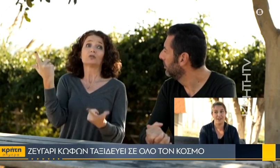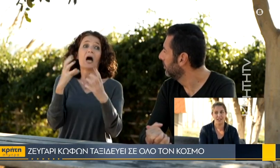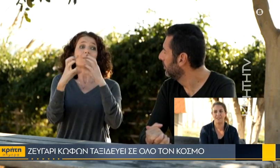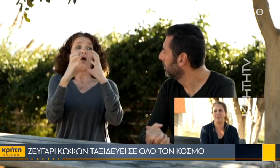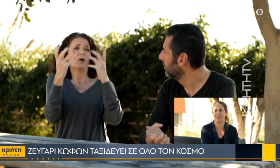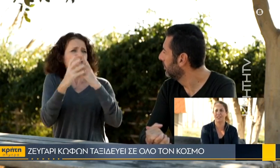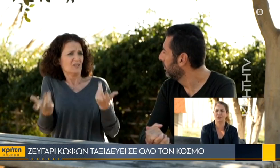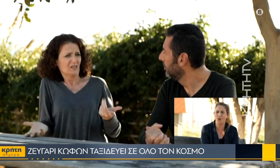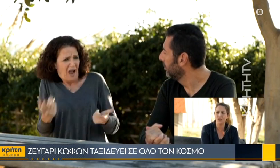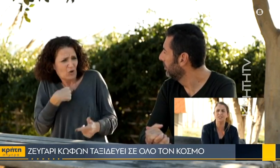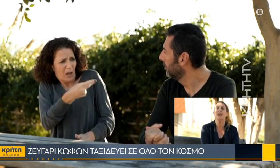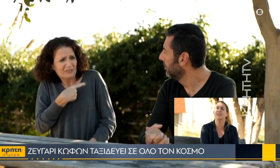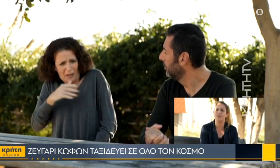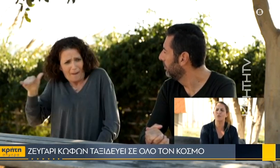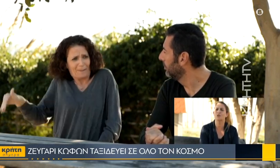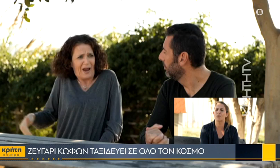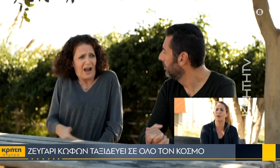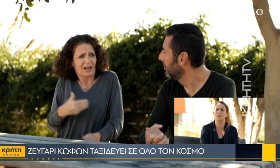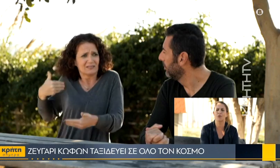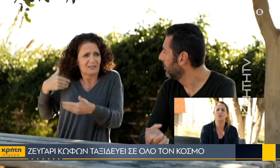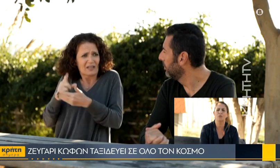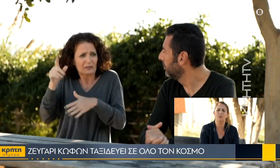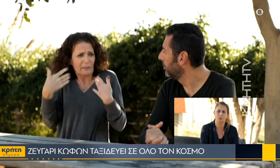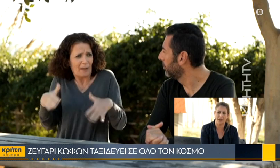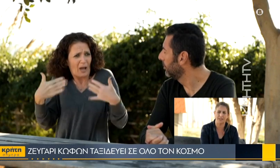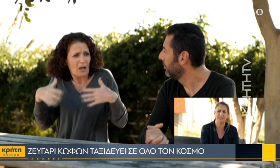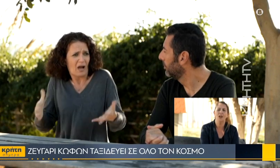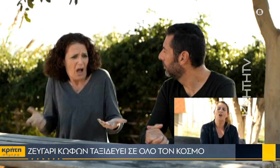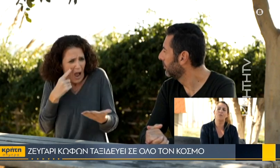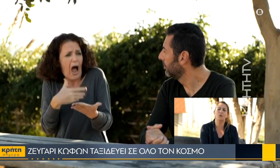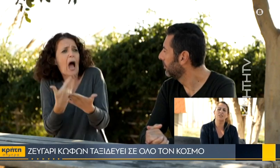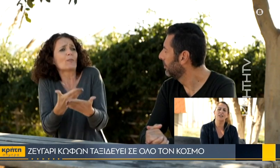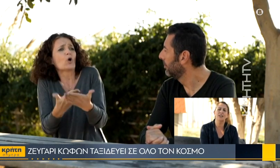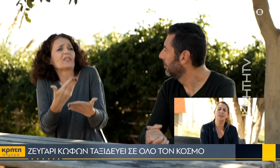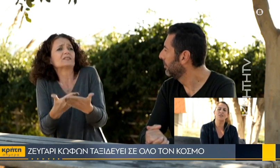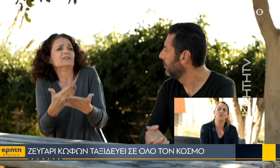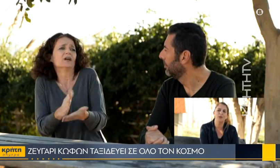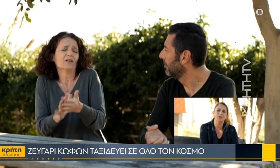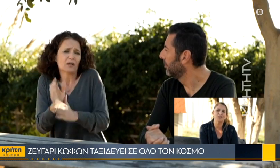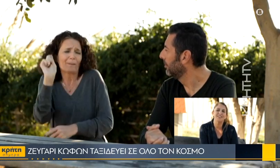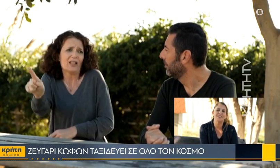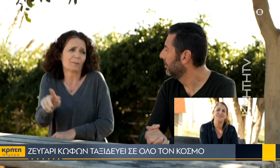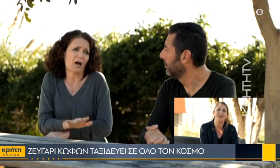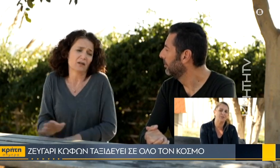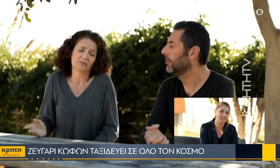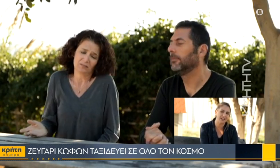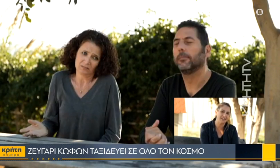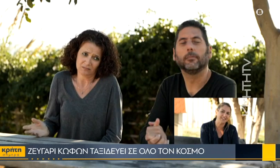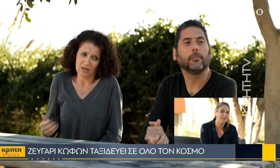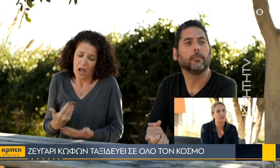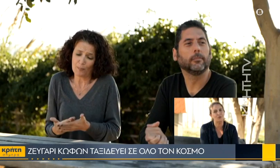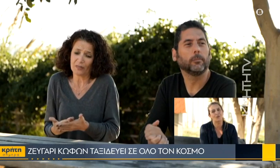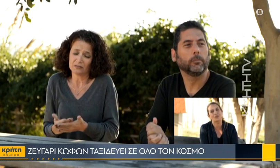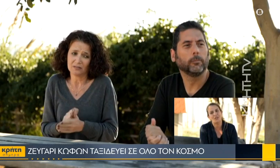σε 67 διαφορετικές χώρες και να βρούμε τρόπο να επικοινωνήσουμε με τους πάντες. Οπότε νομίζω ότι βλέποντας